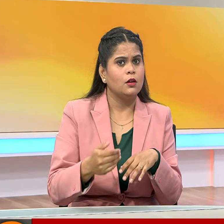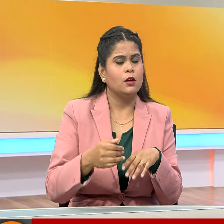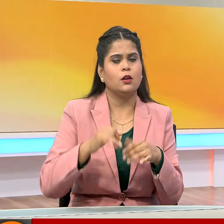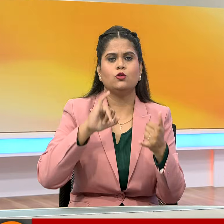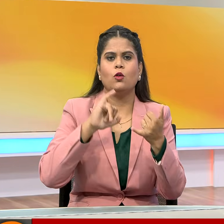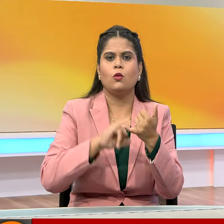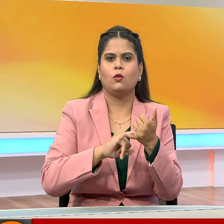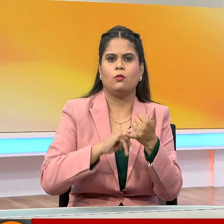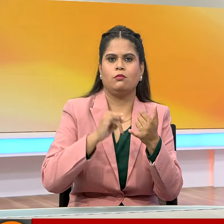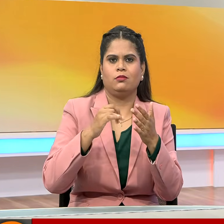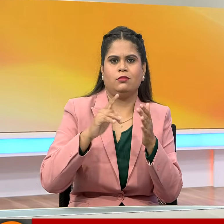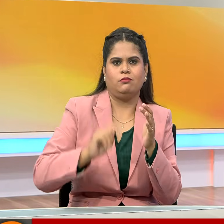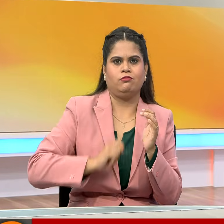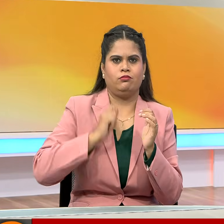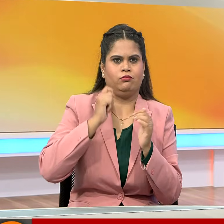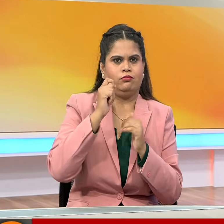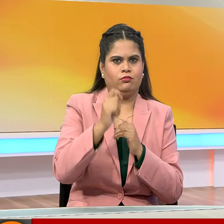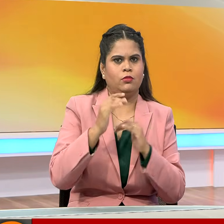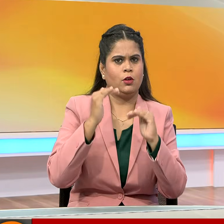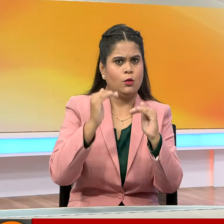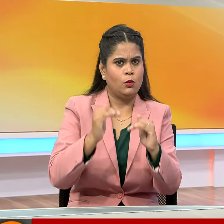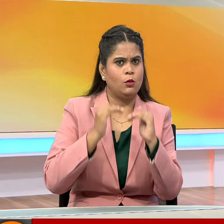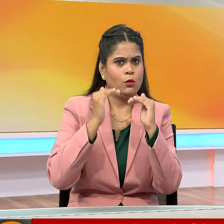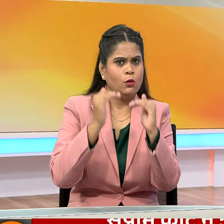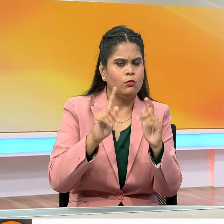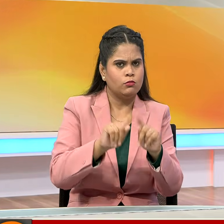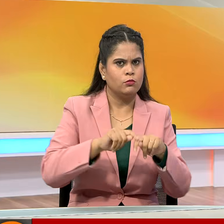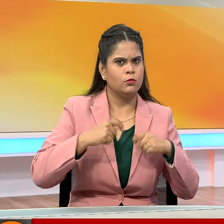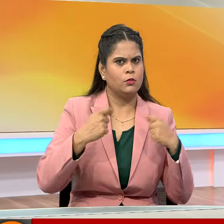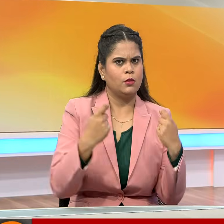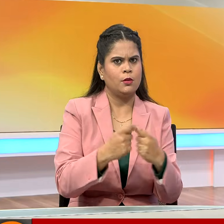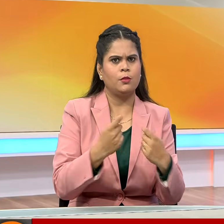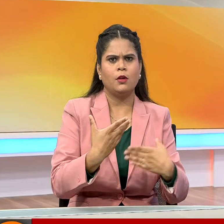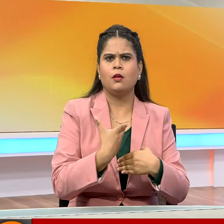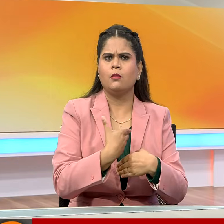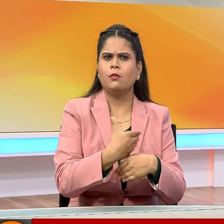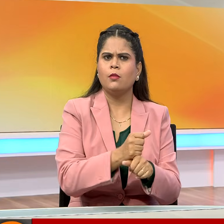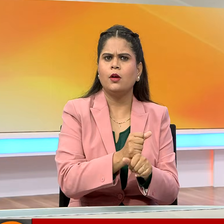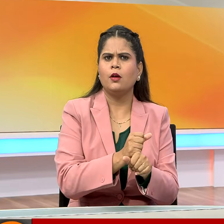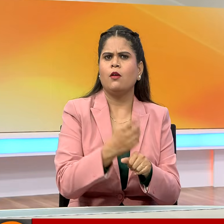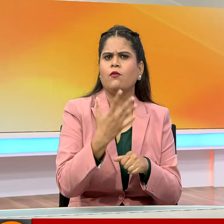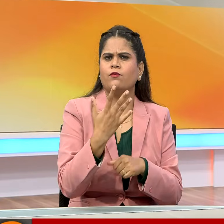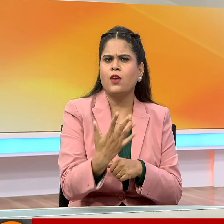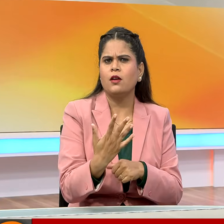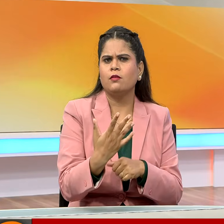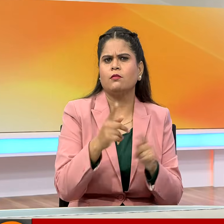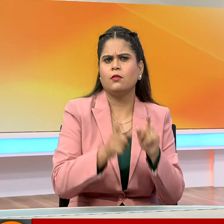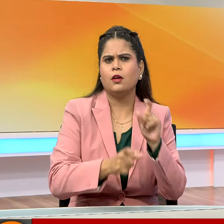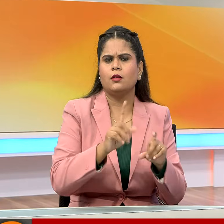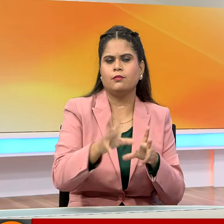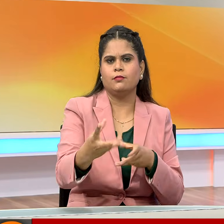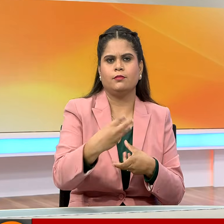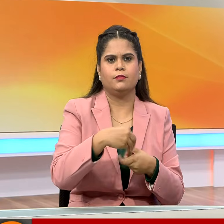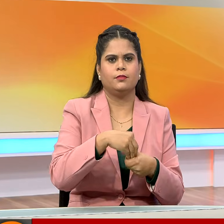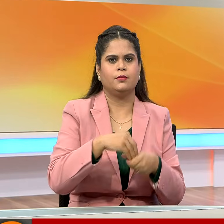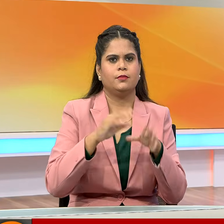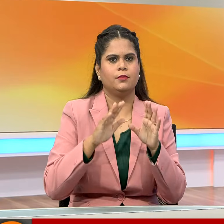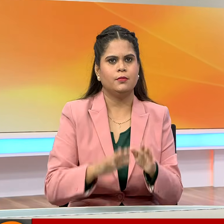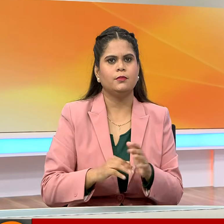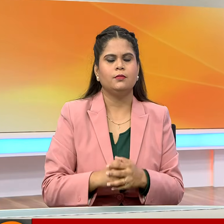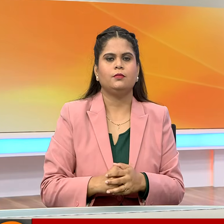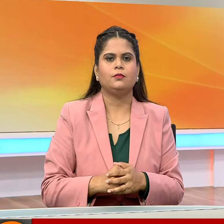का गठन किया है। हाई पावर कमेटी गठित की गई है और 5 सदस्यीय कमेटी जो